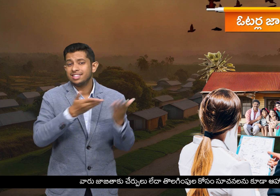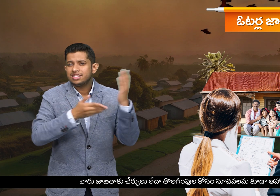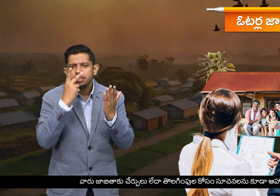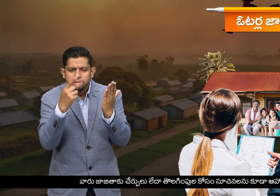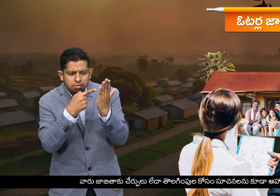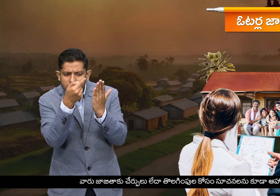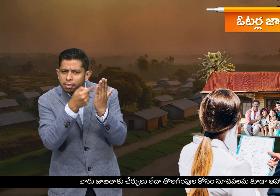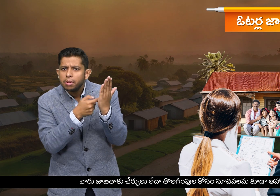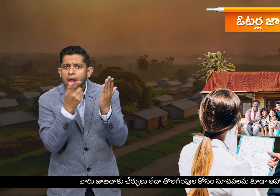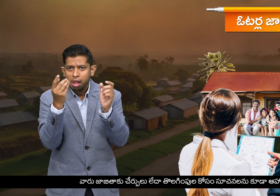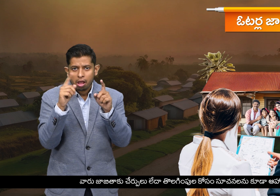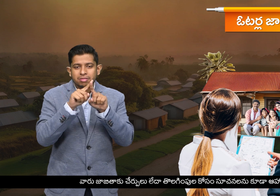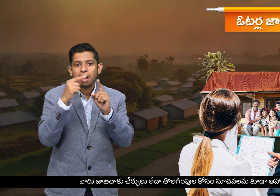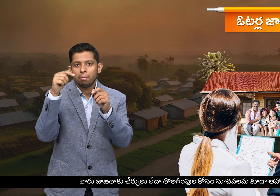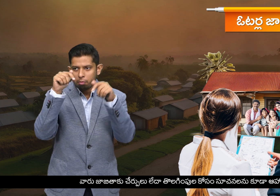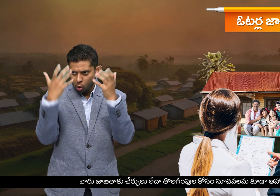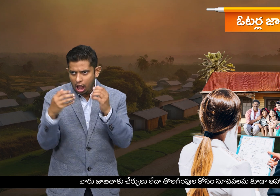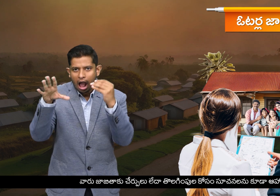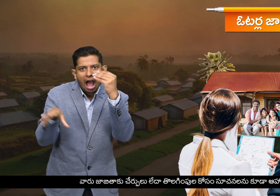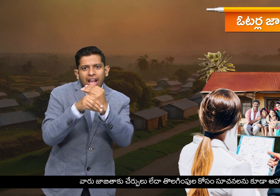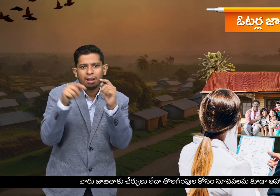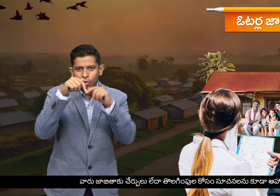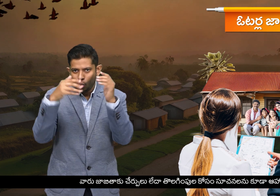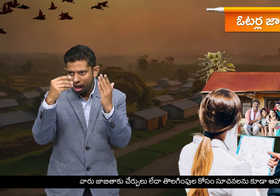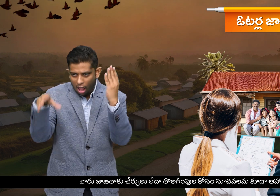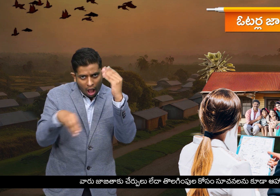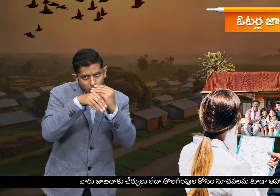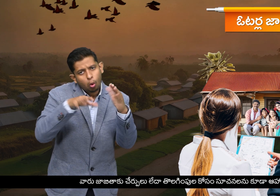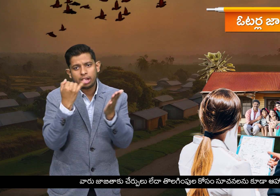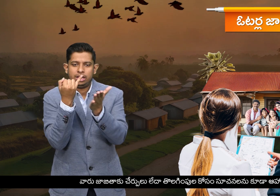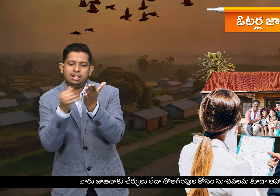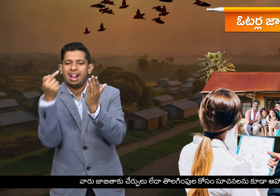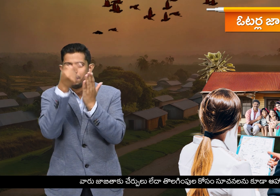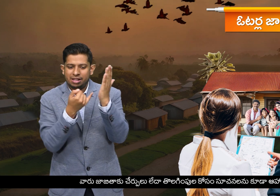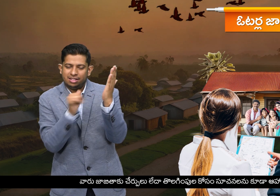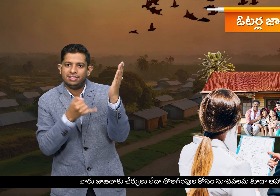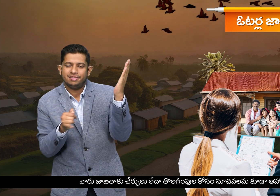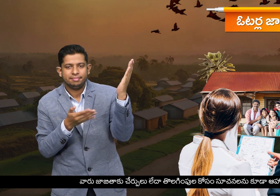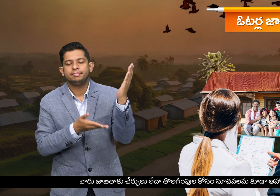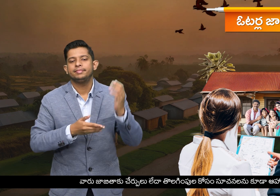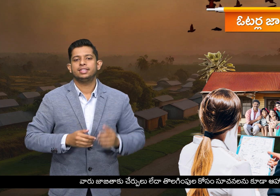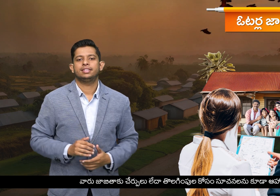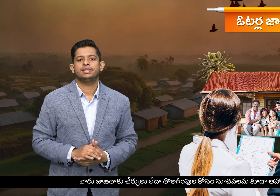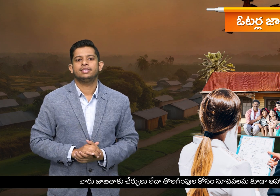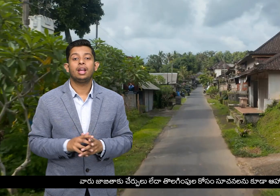వారు జాబితాకు చేర్పులు లేదా తొలగింపుల కోసం సూచనలను కూడా ఆహ్వానిస్తారు.